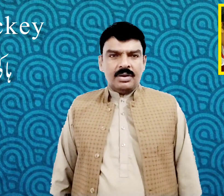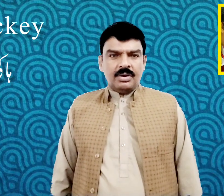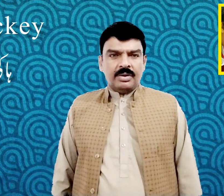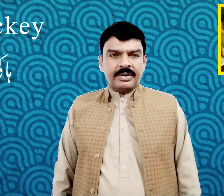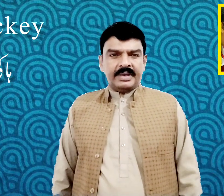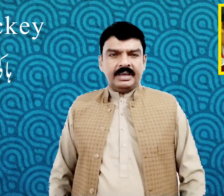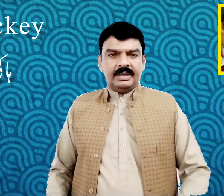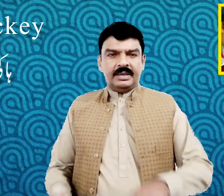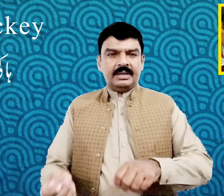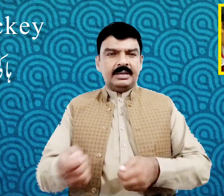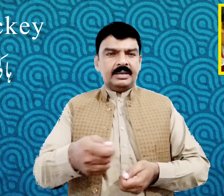हॉकी।